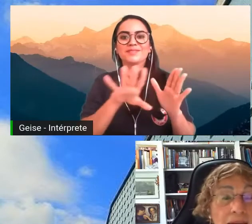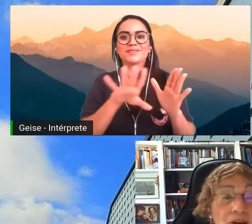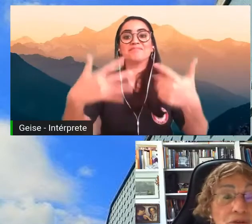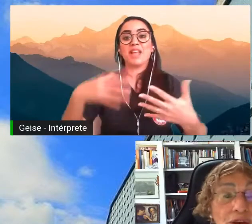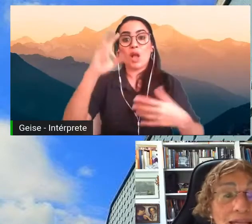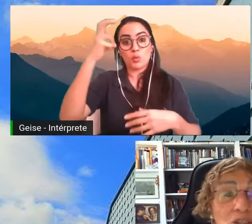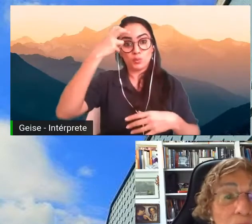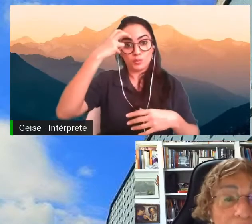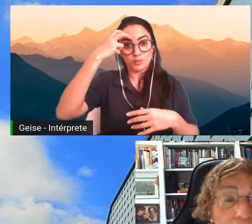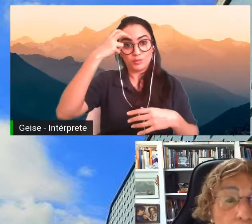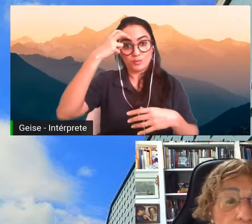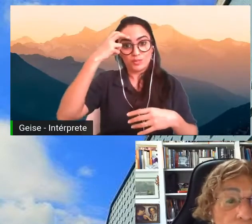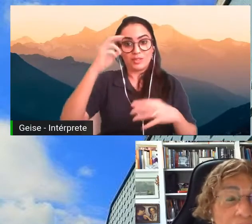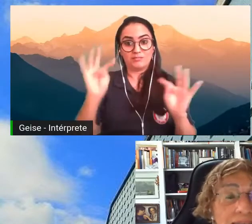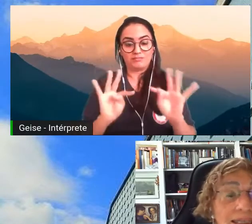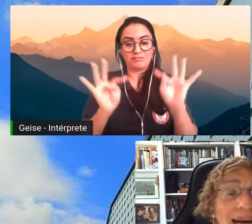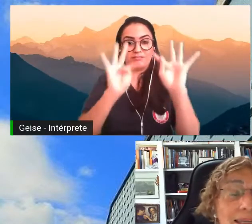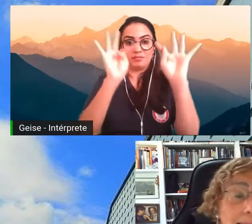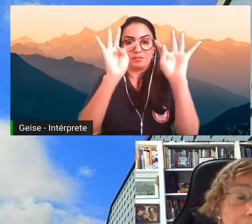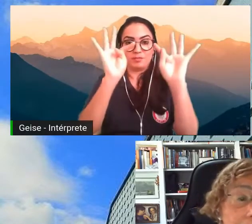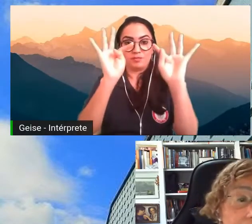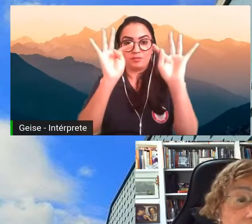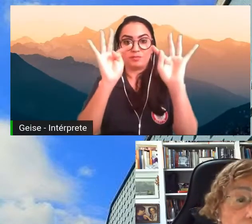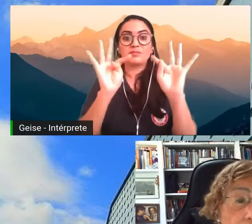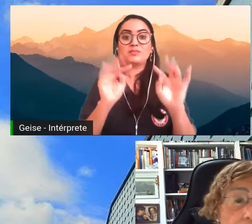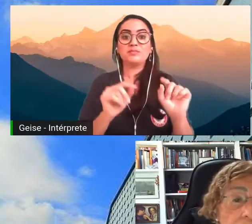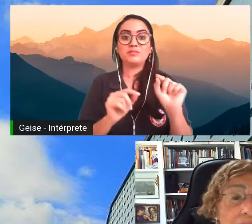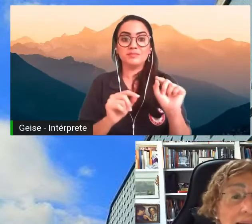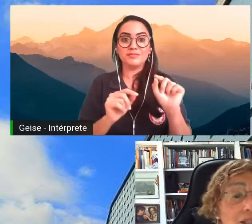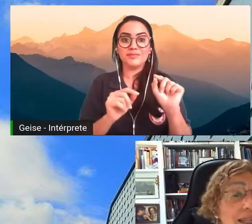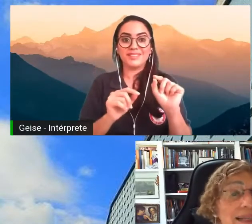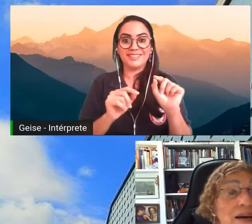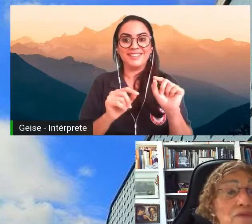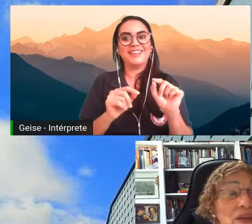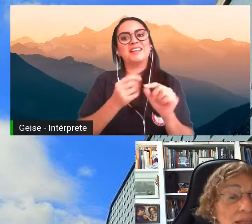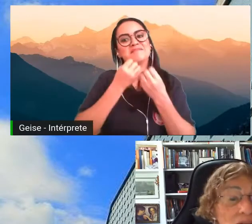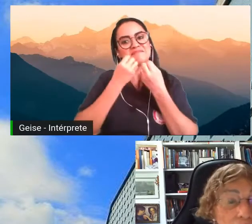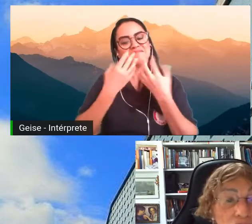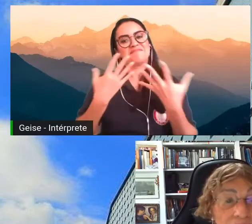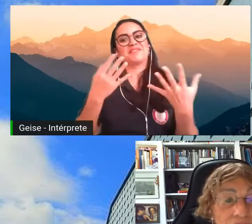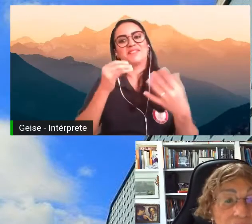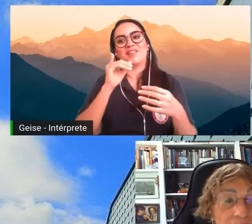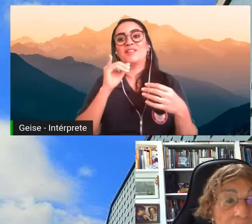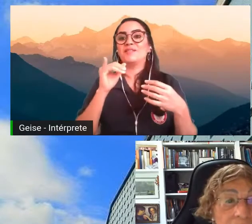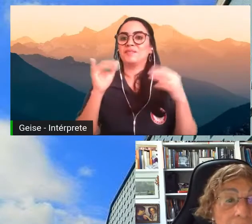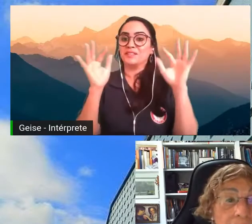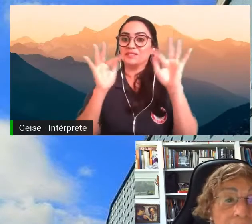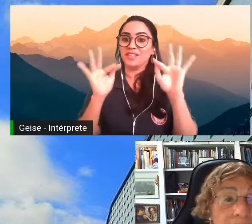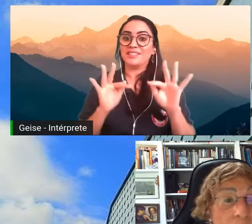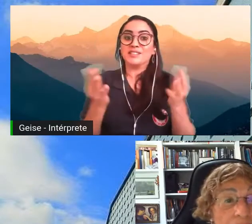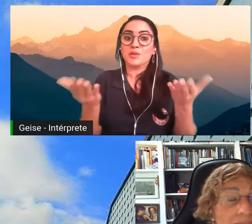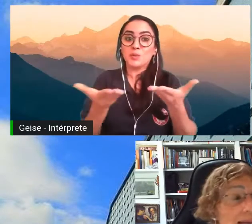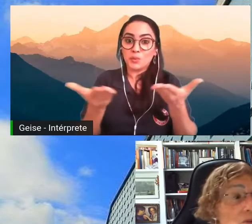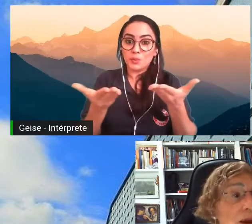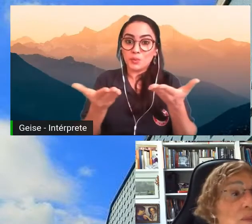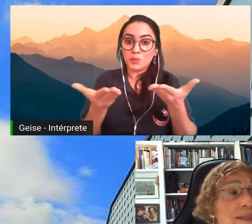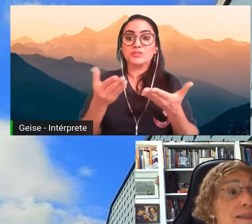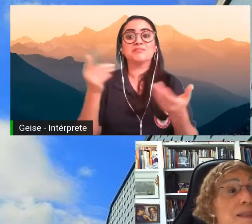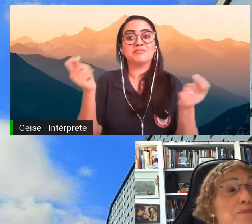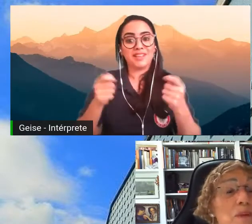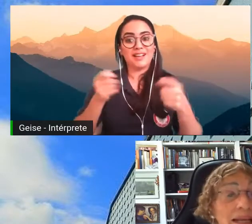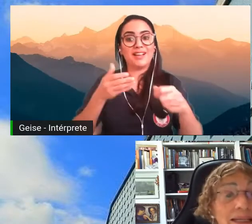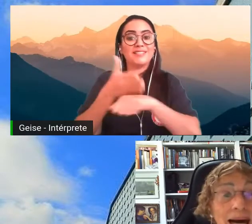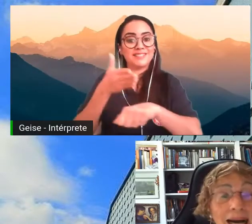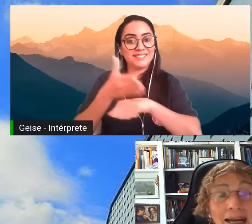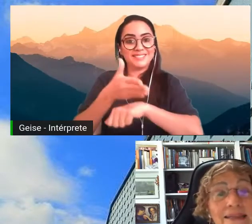está, felizmente hoje, ela está acessível e ela está na vida, no dia a dia. Então, ela não é